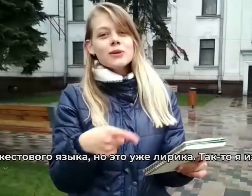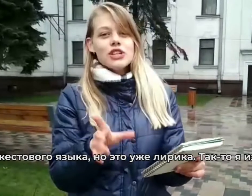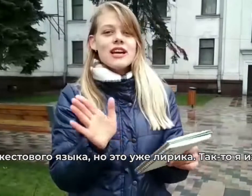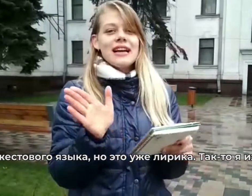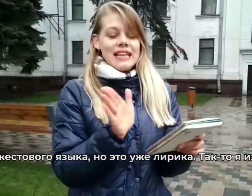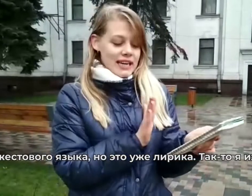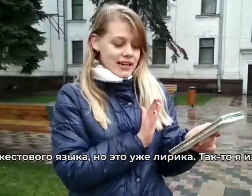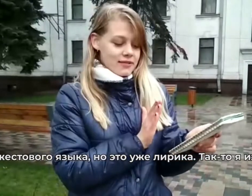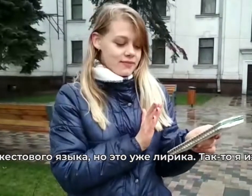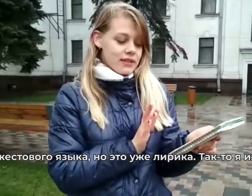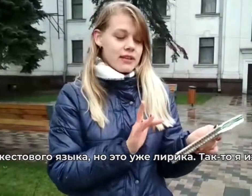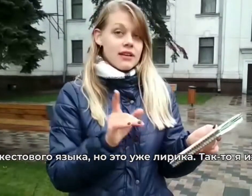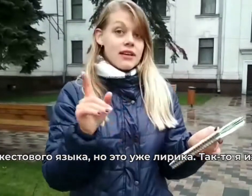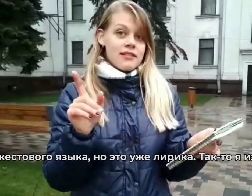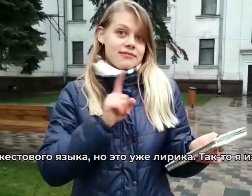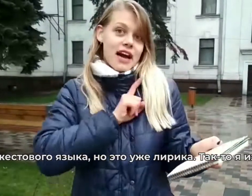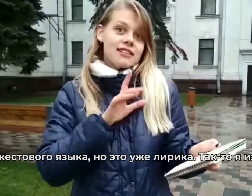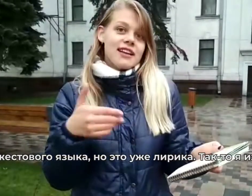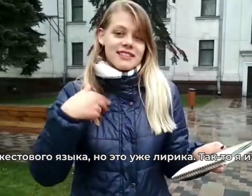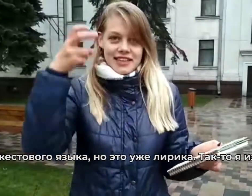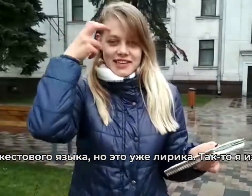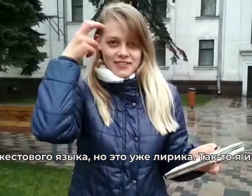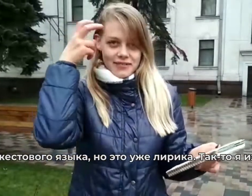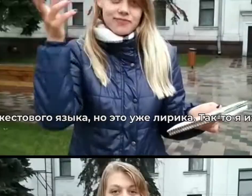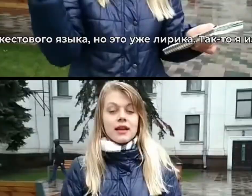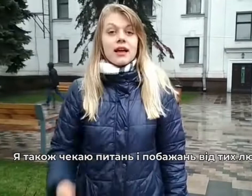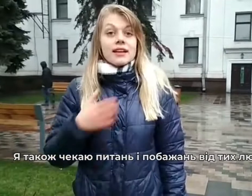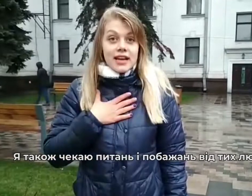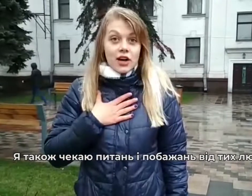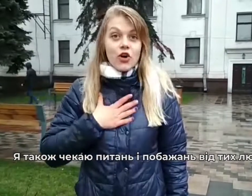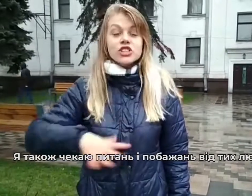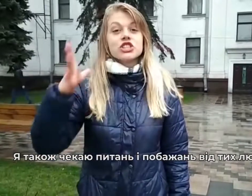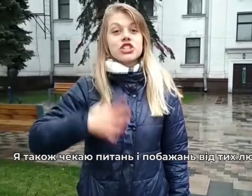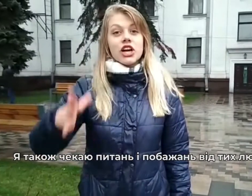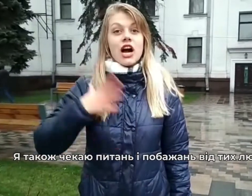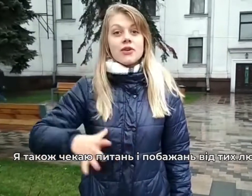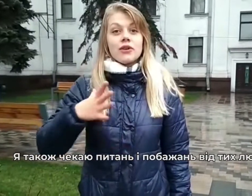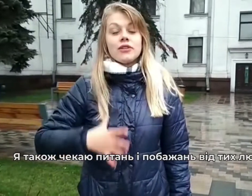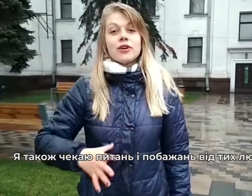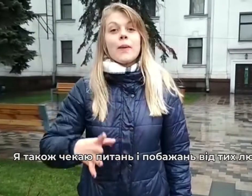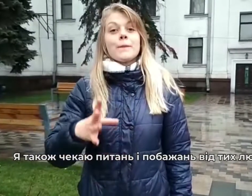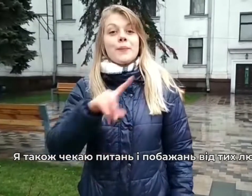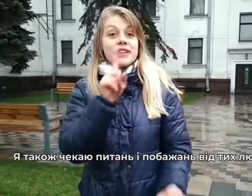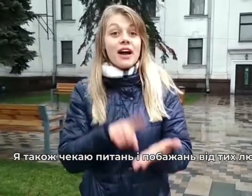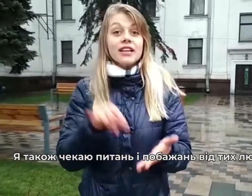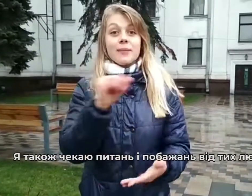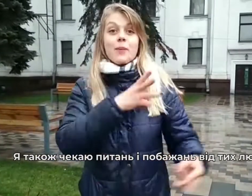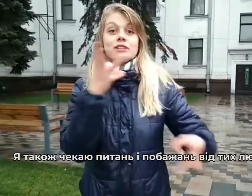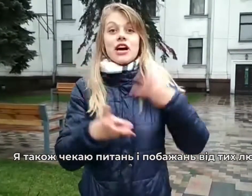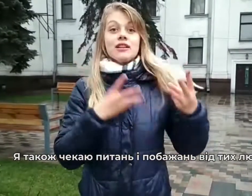уже лирика. Так-то я с Киева. Я також чекаю питань і побажань